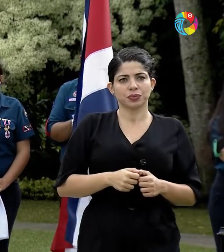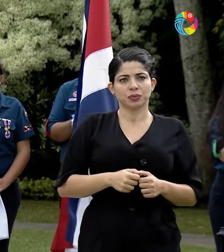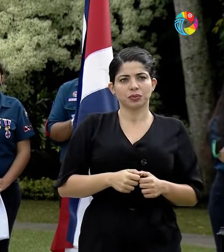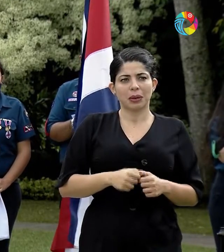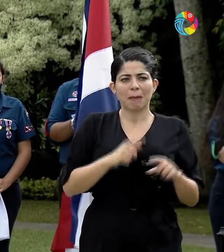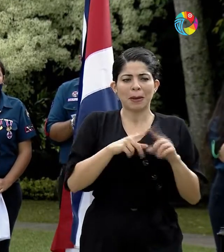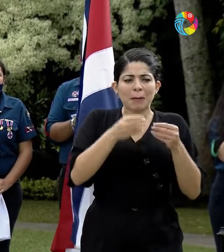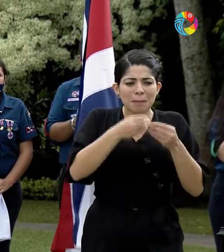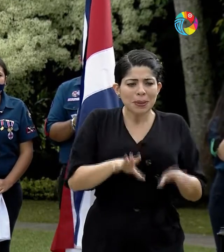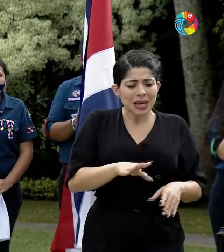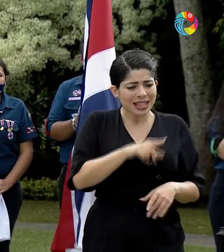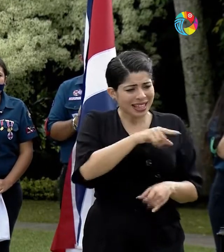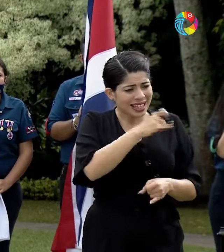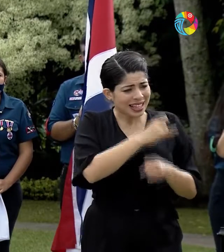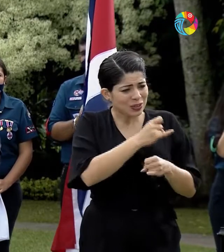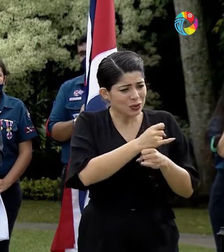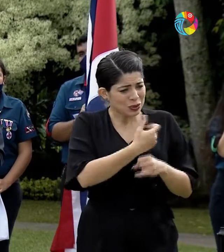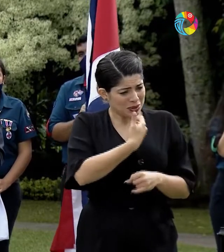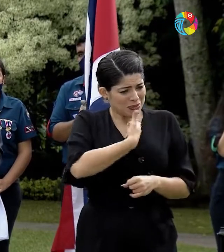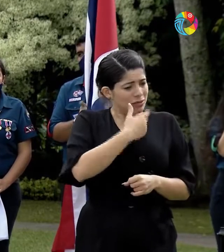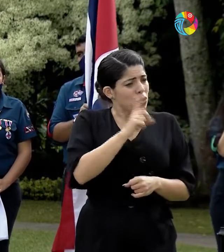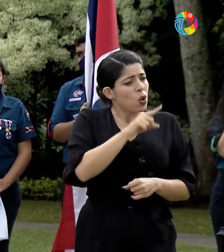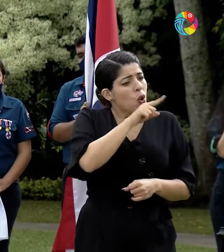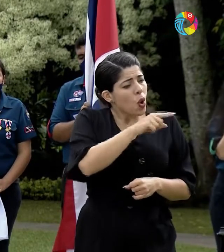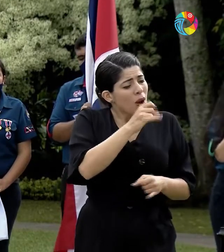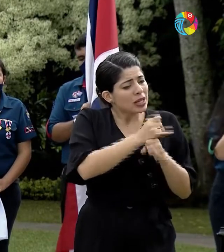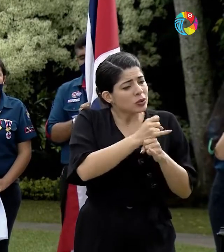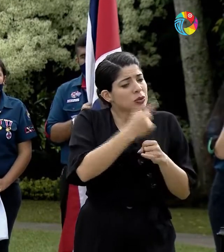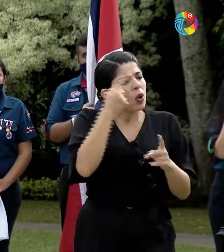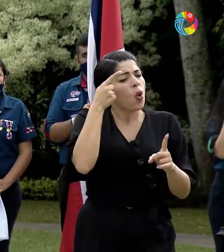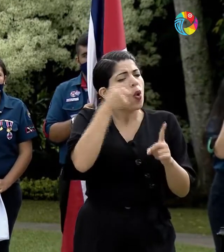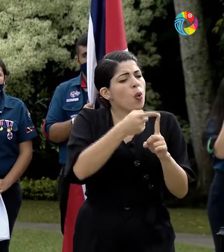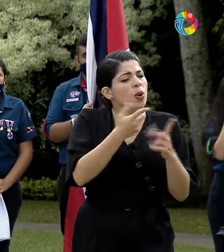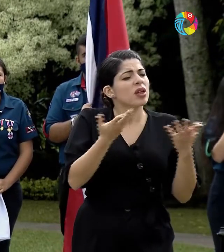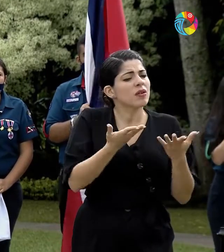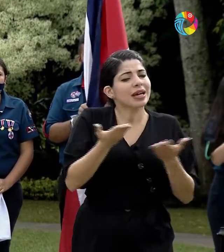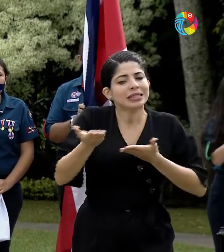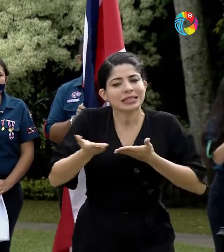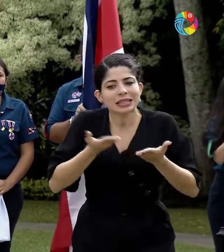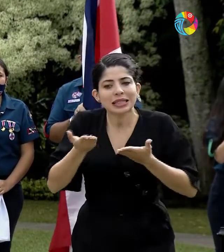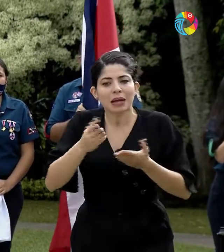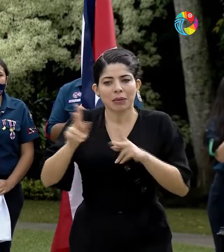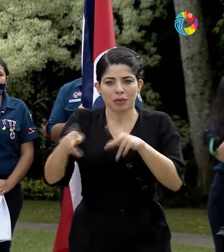Y pierden la perspectiva de que están para servirle a los costarricenses.